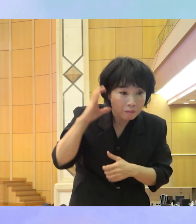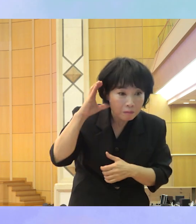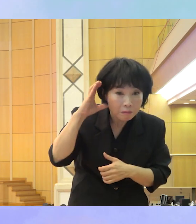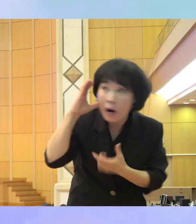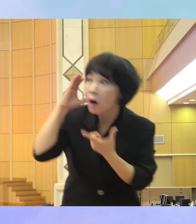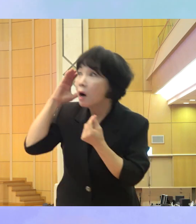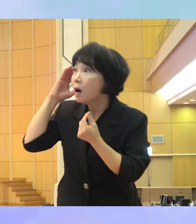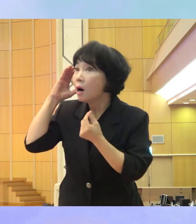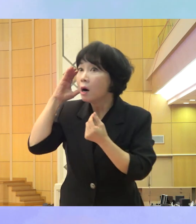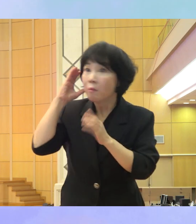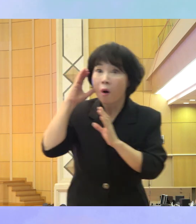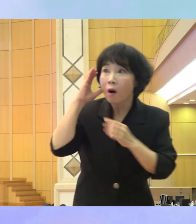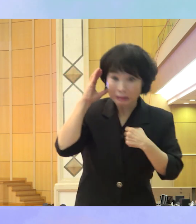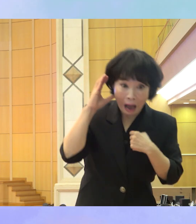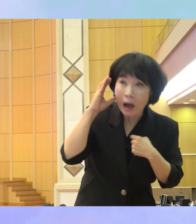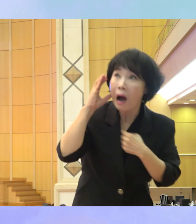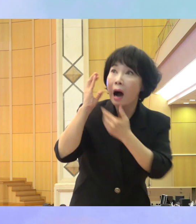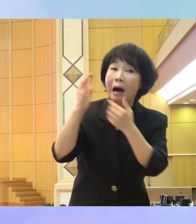내가